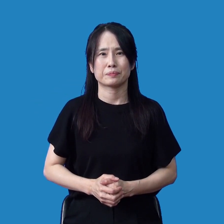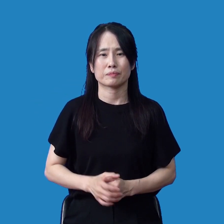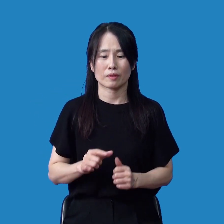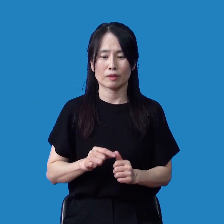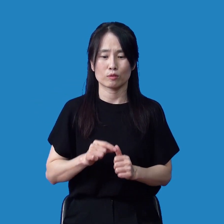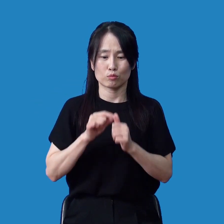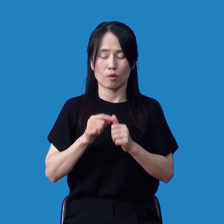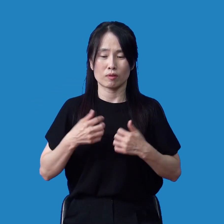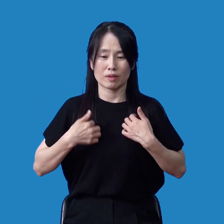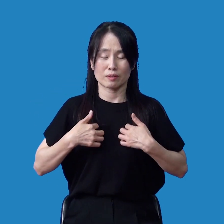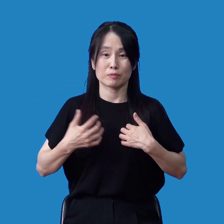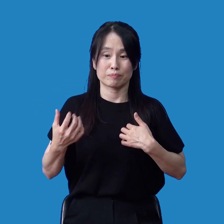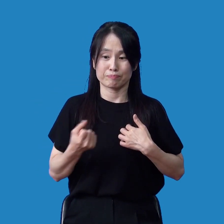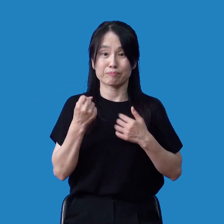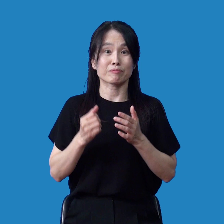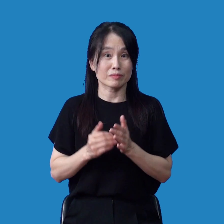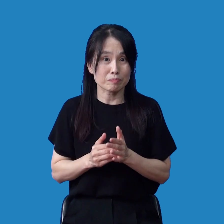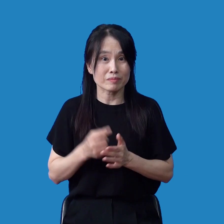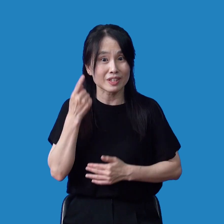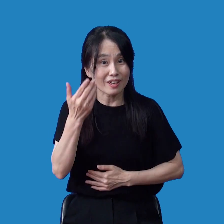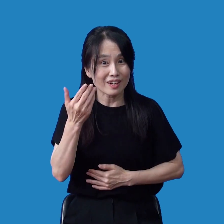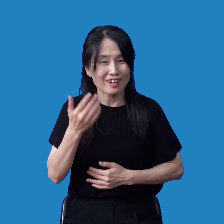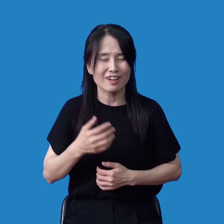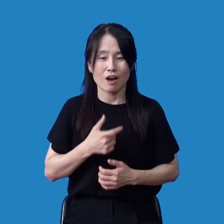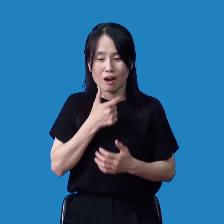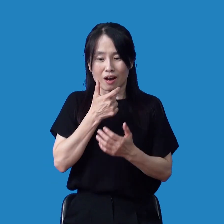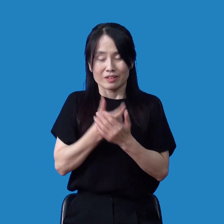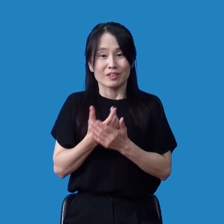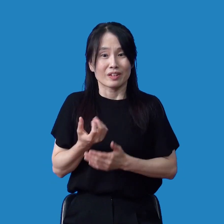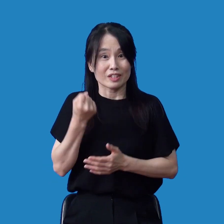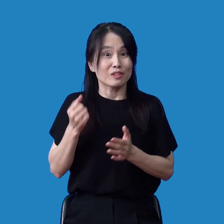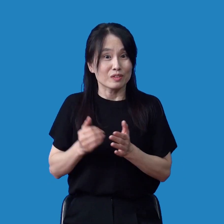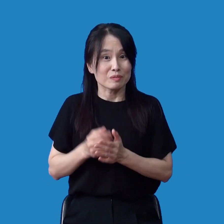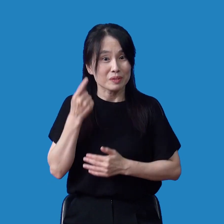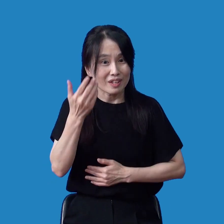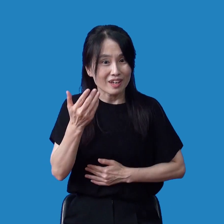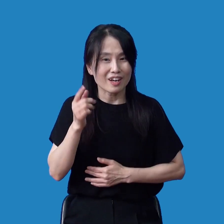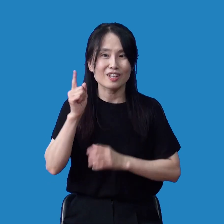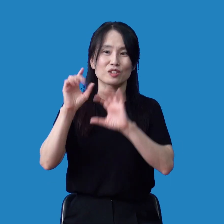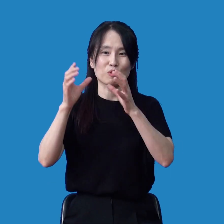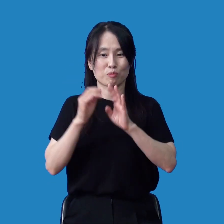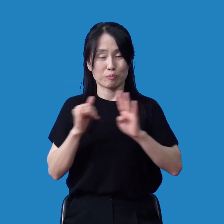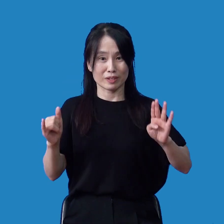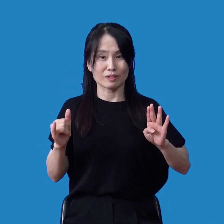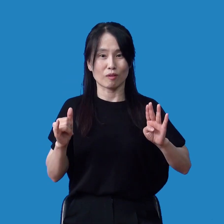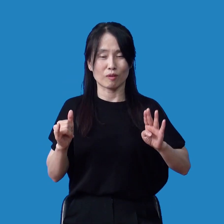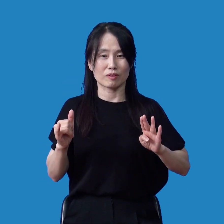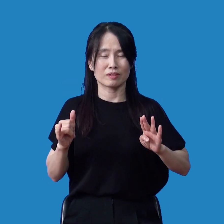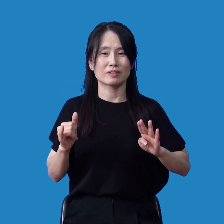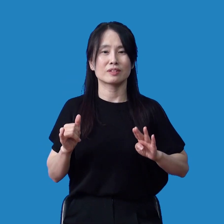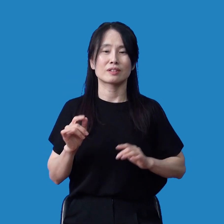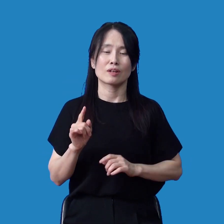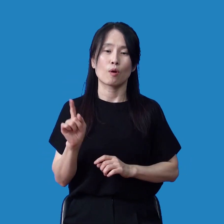구원의 기쁨을 안고 감격스럽게 살아가는 우리 천국 백성은 구체적으로 어떻게 살아야